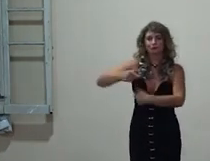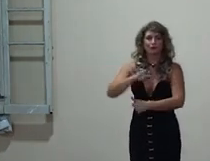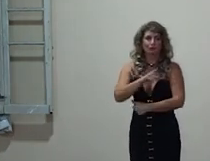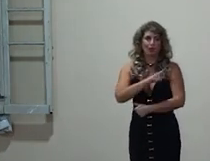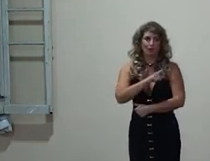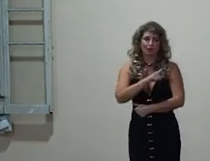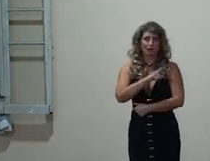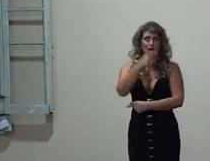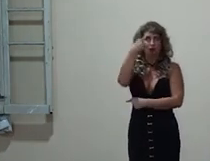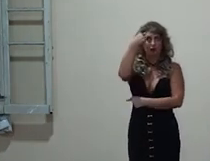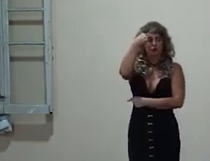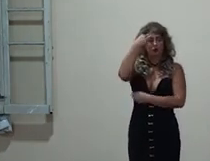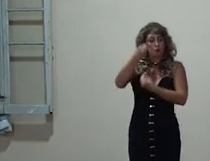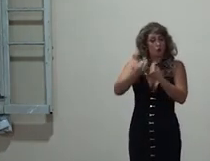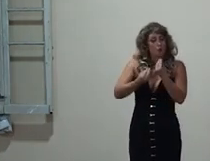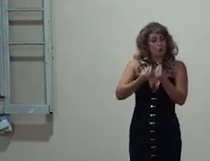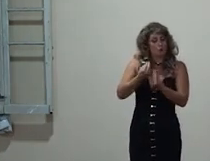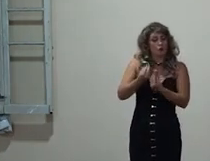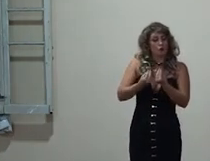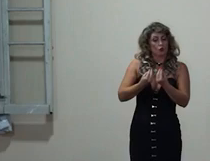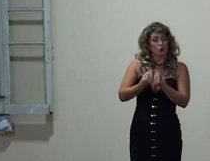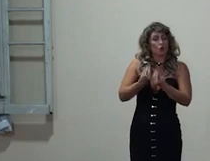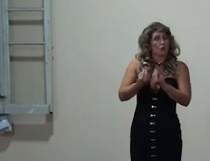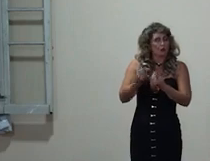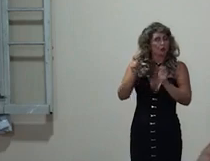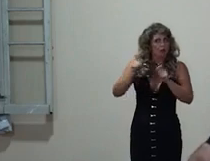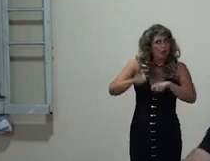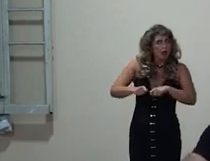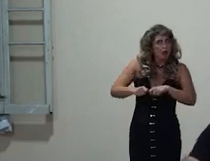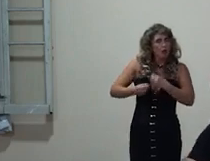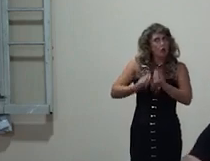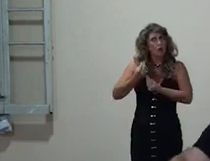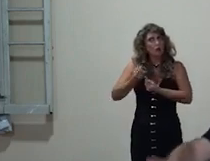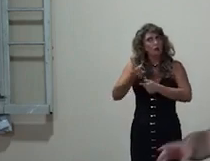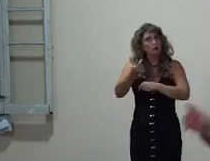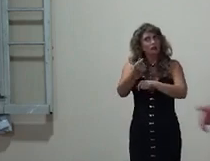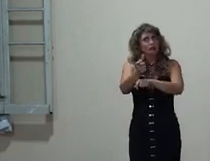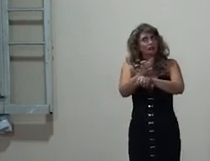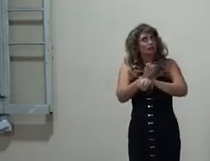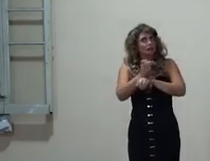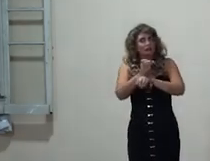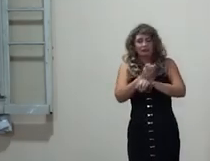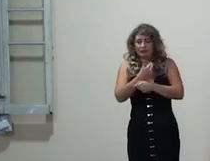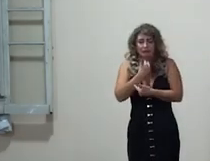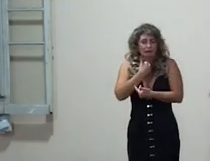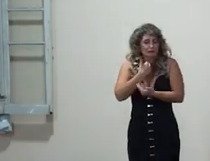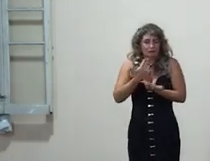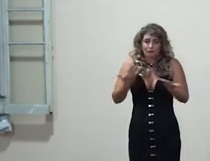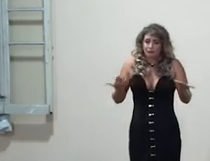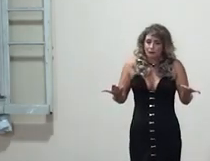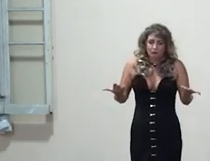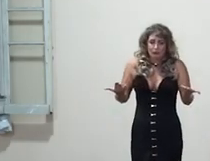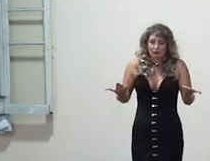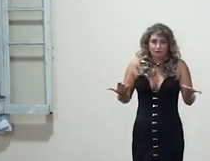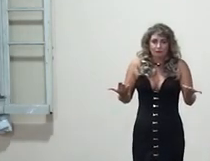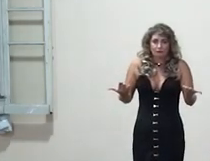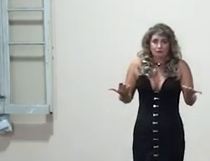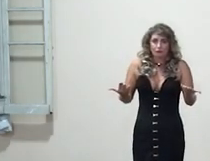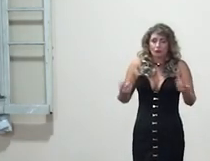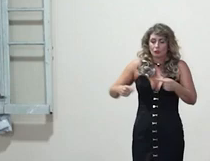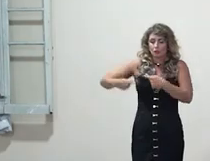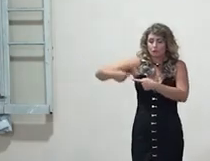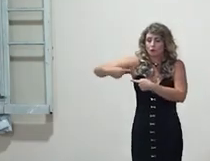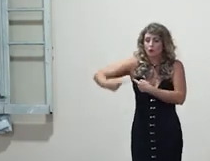ter isso na cabeça. Tem que ter viabilidade, inclusive econômica, porque sem dinheiro ou sem geração de